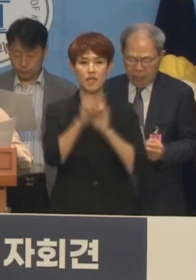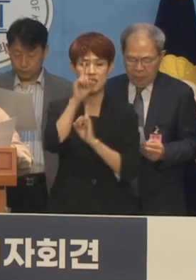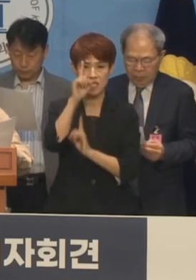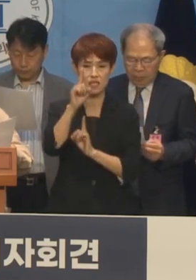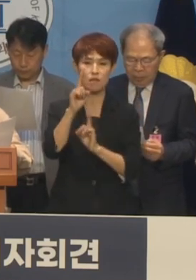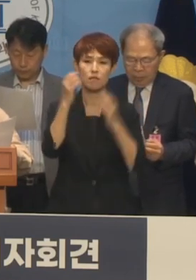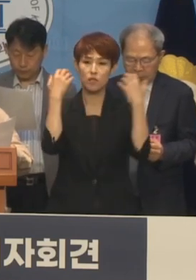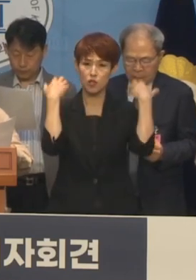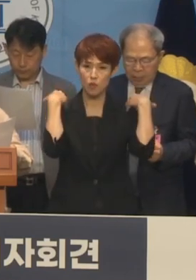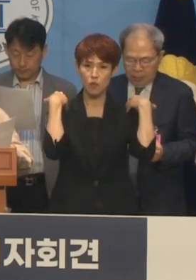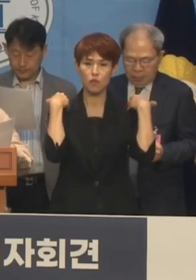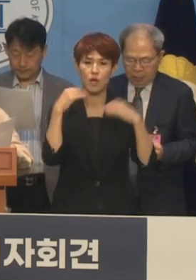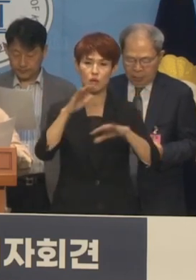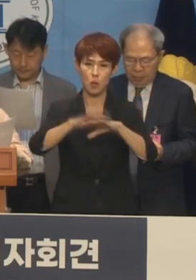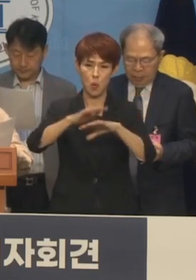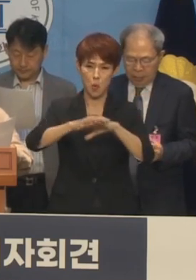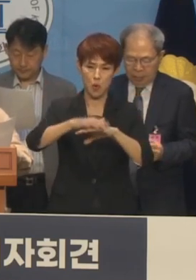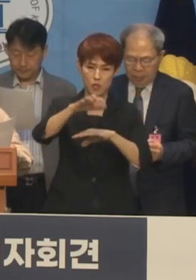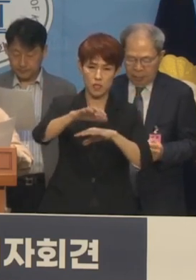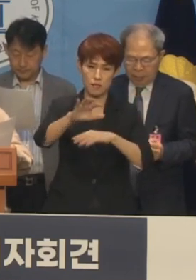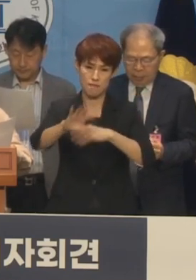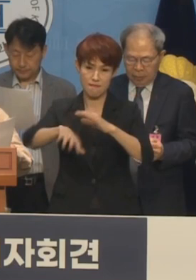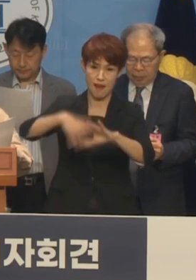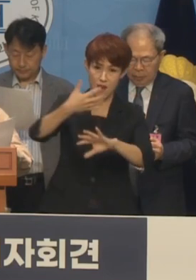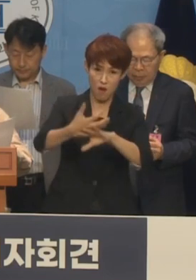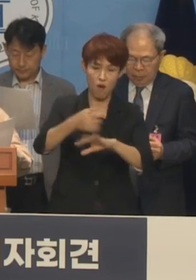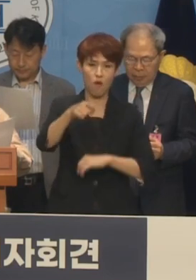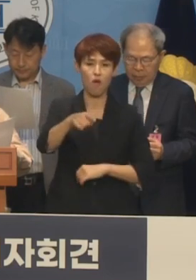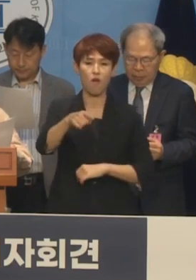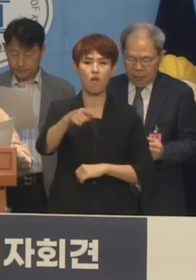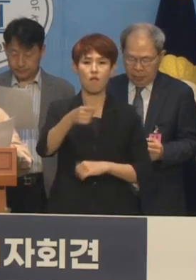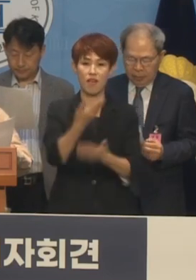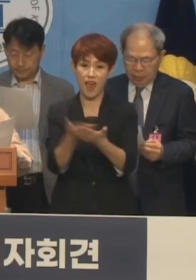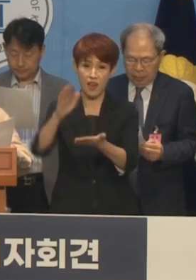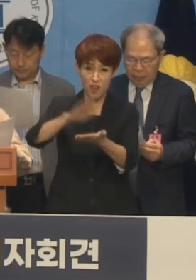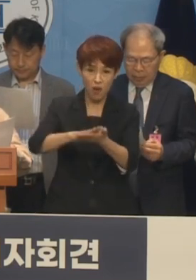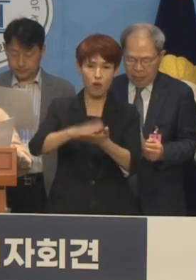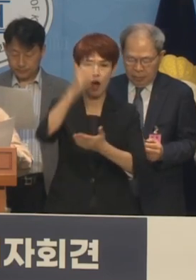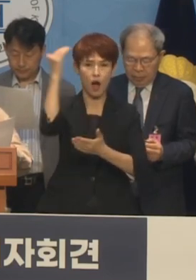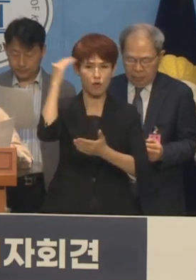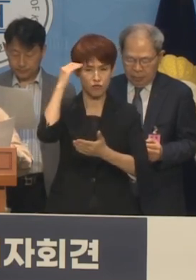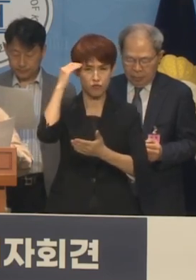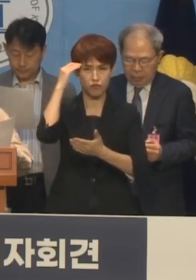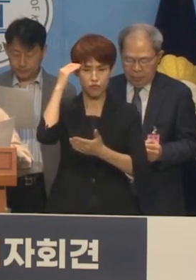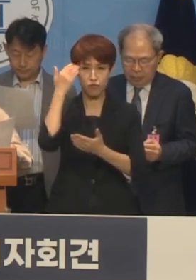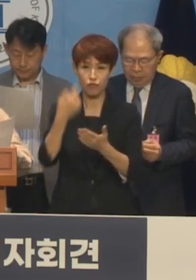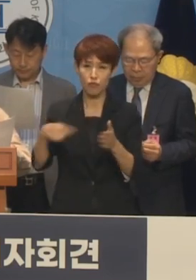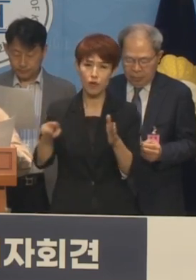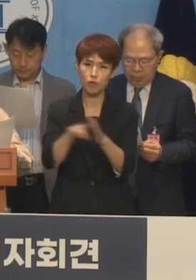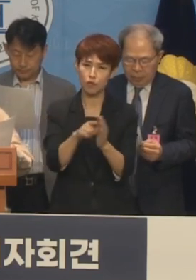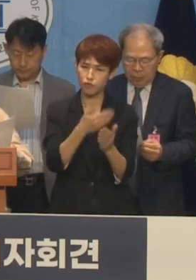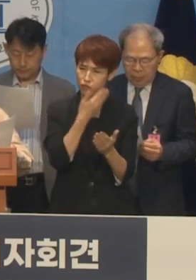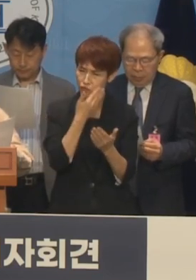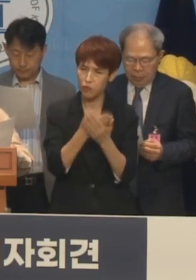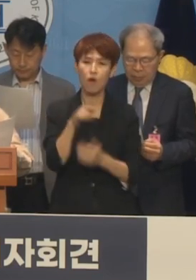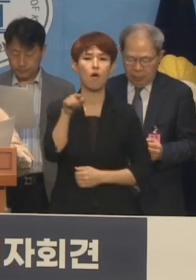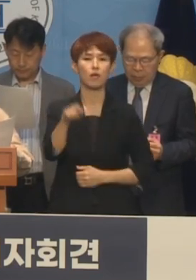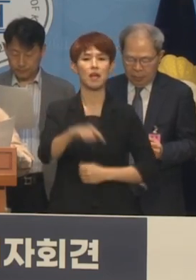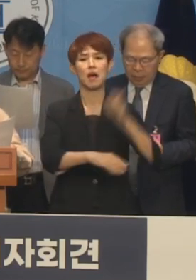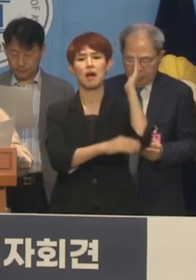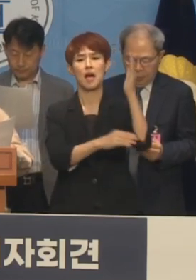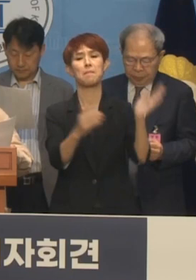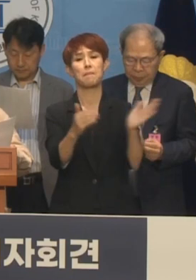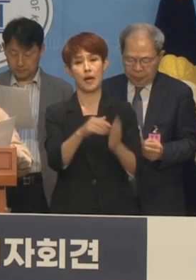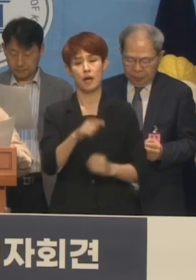정부의 농지개혁이야말로 대한민국이 여기까지 오게 된 가장 결정적인 장면이라고